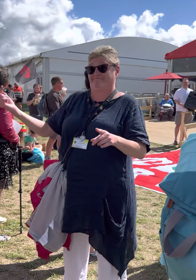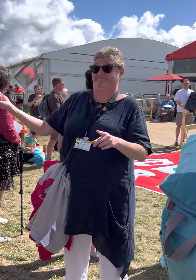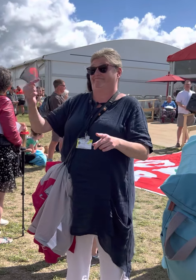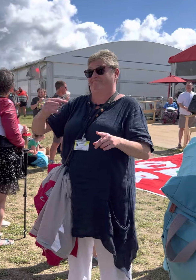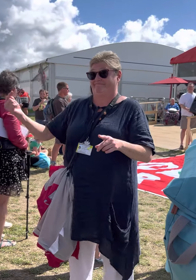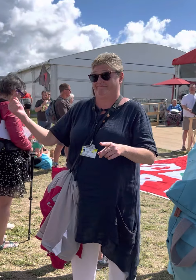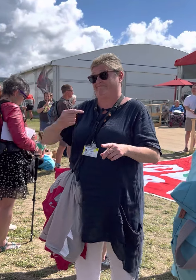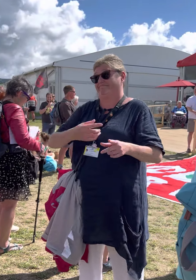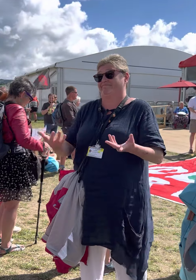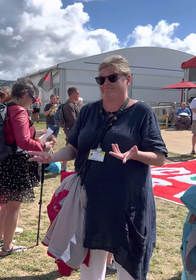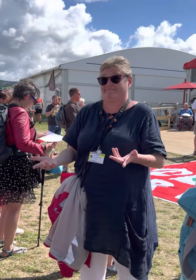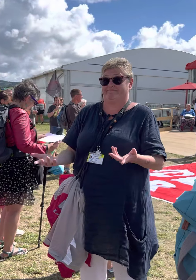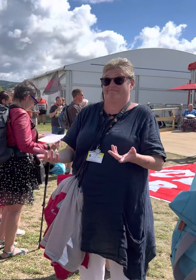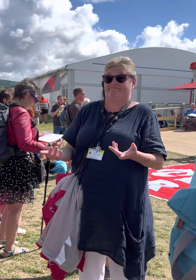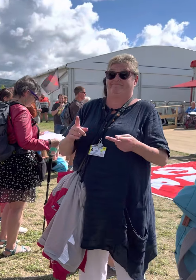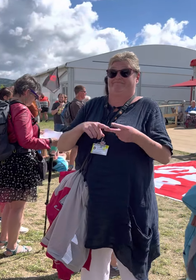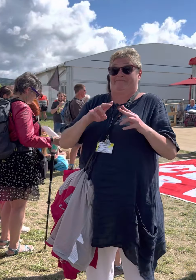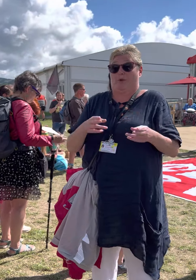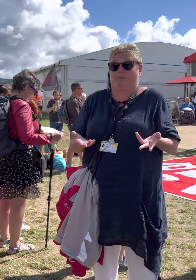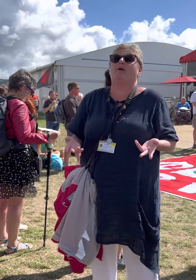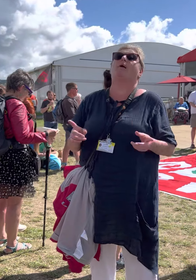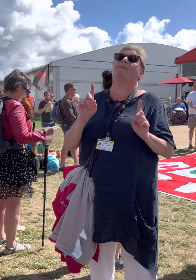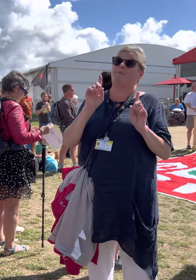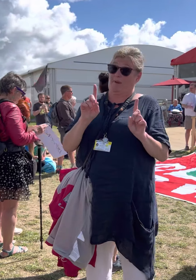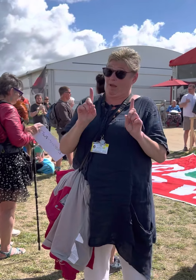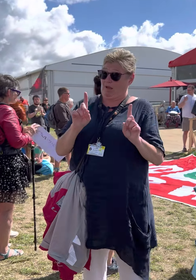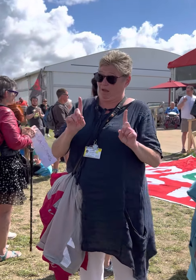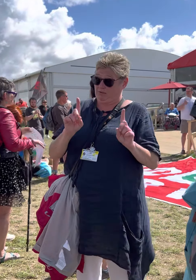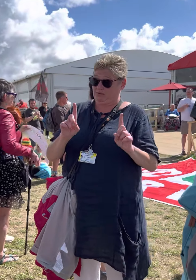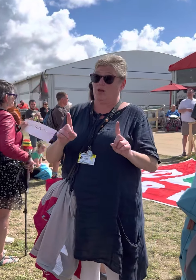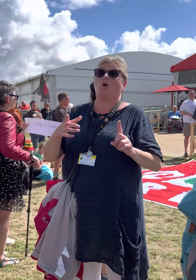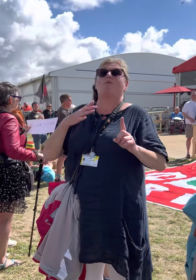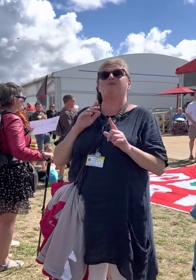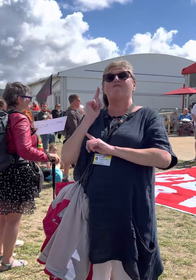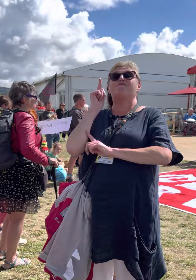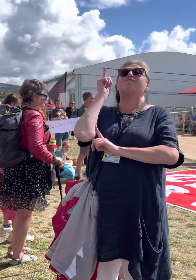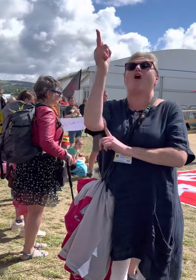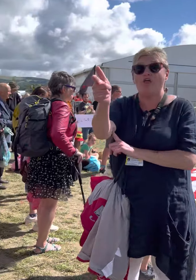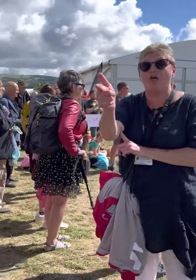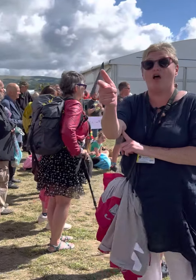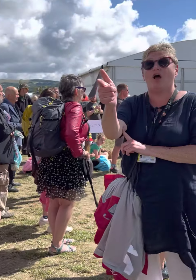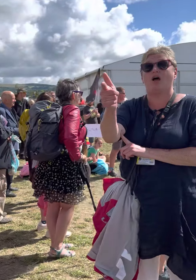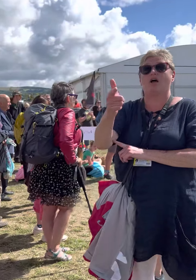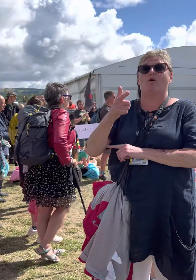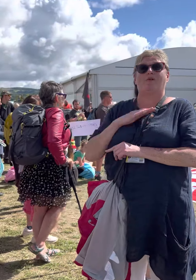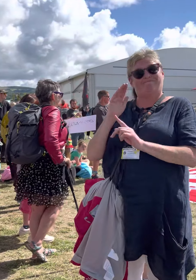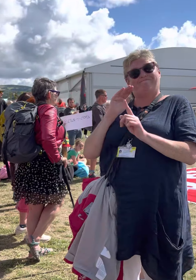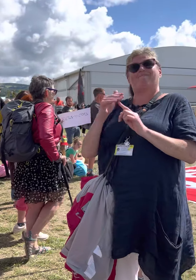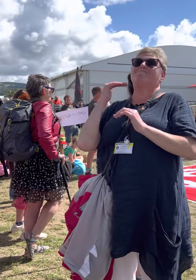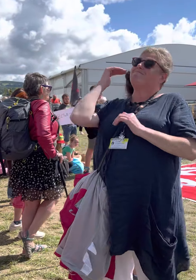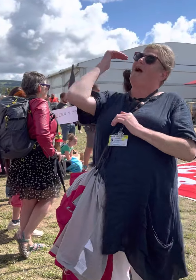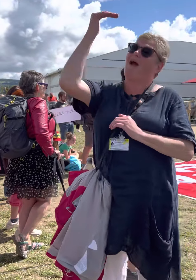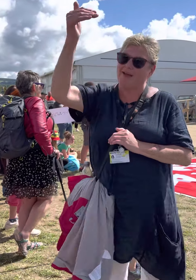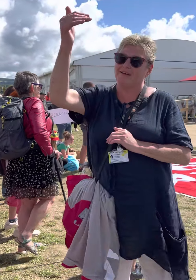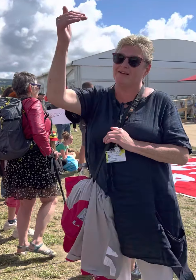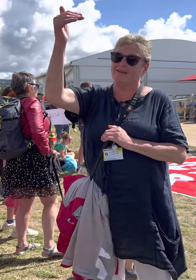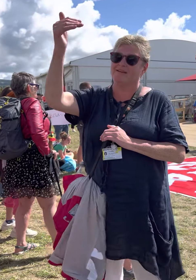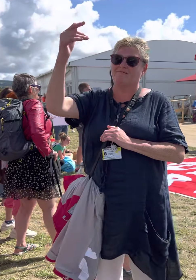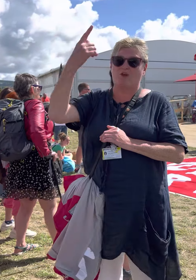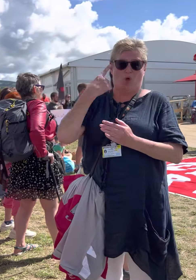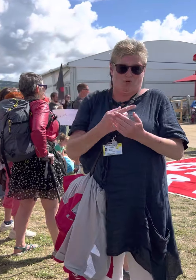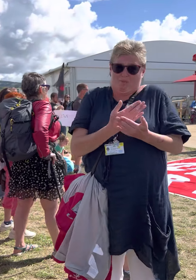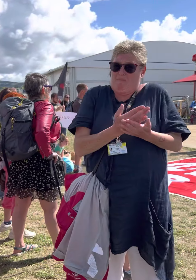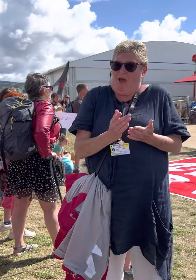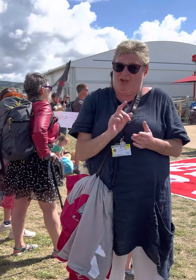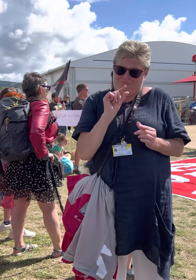llety gwyliau ac ail dau. Ond mae angen mynd ymhellach ac mae angen anelyn uwch, achos dim ond un rhan